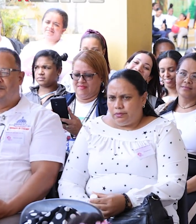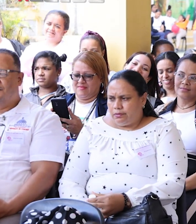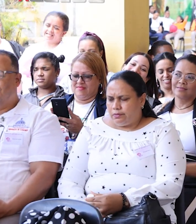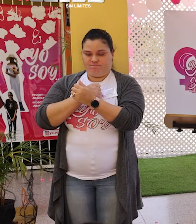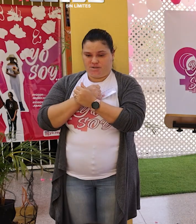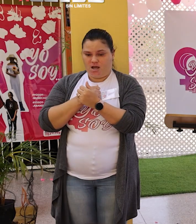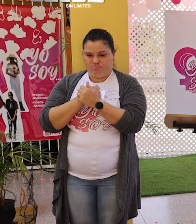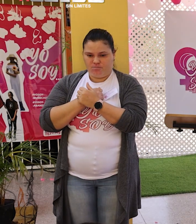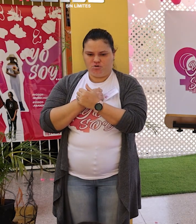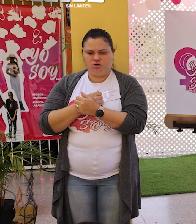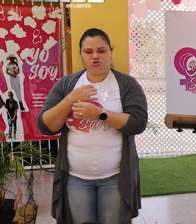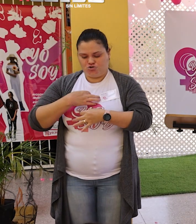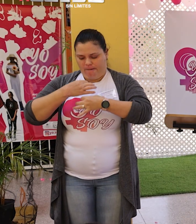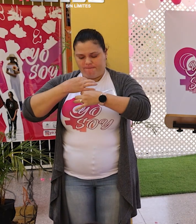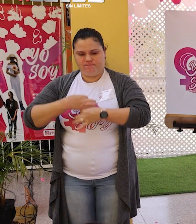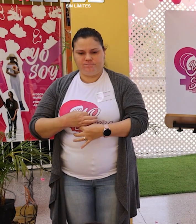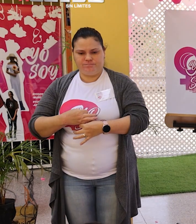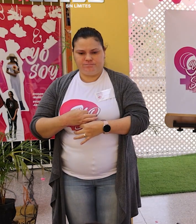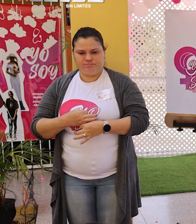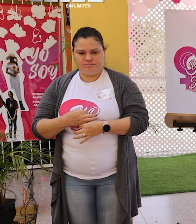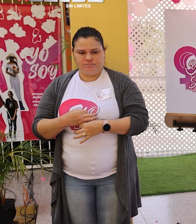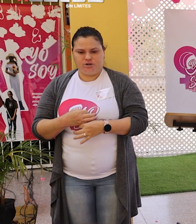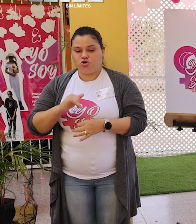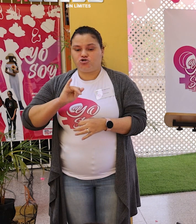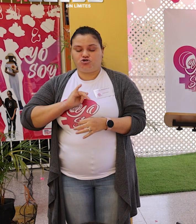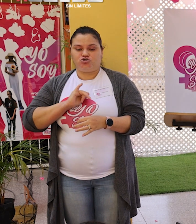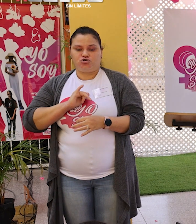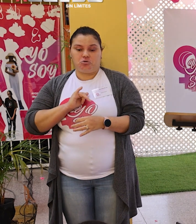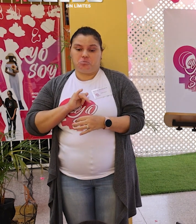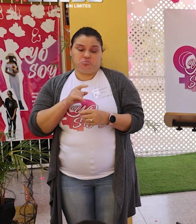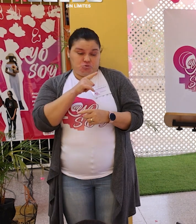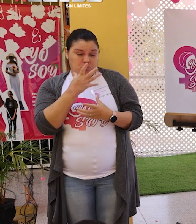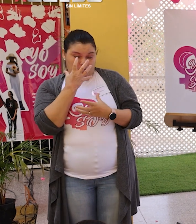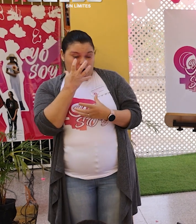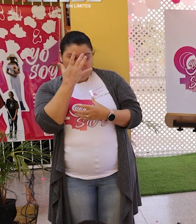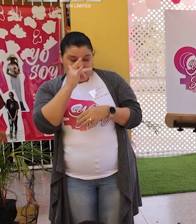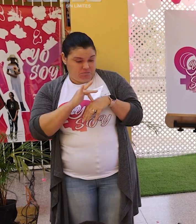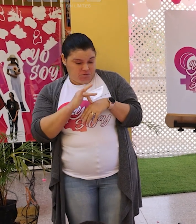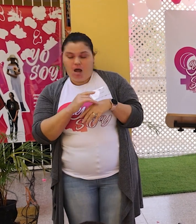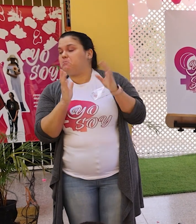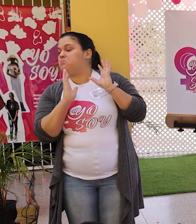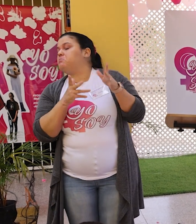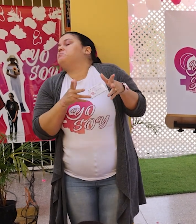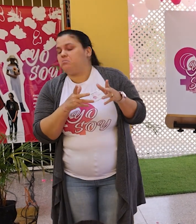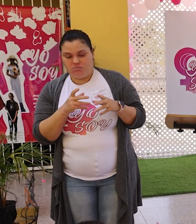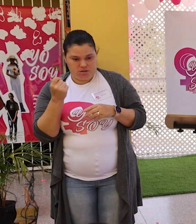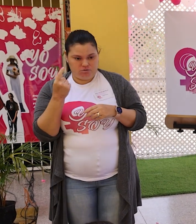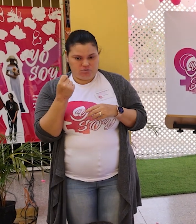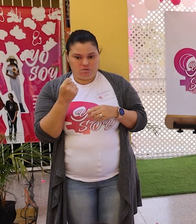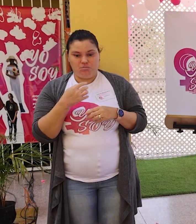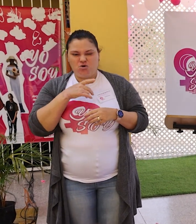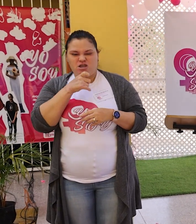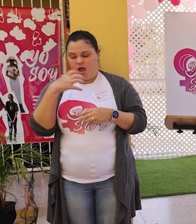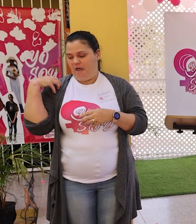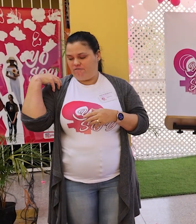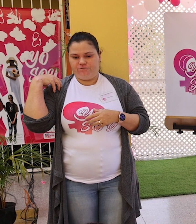me da tanta integridad que por mí explotate si quiere pero aquí la que manda en mí soy